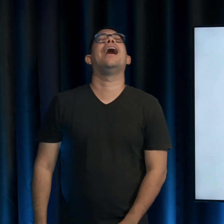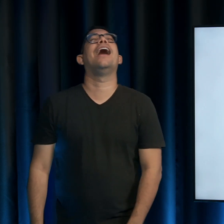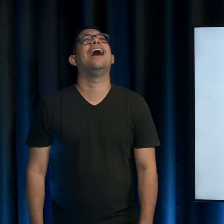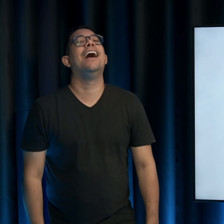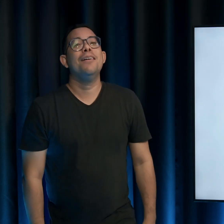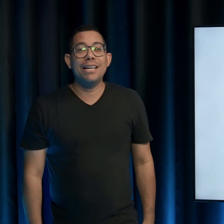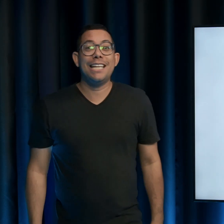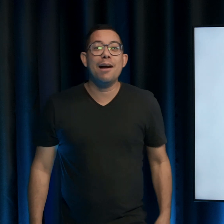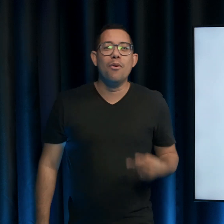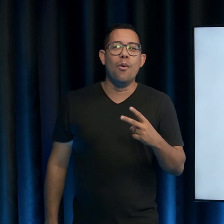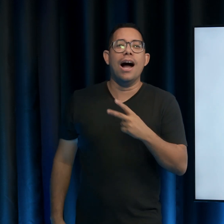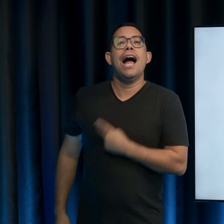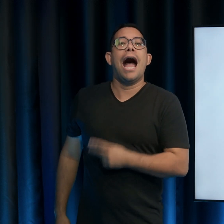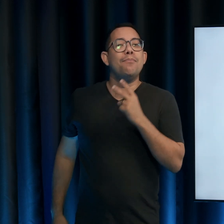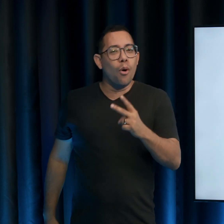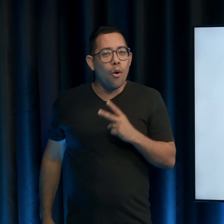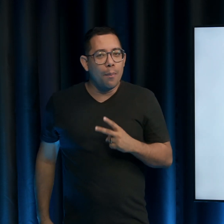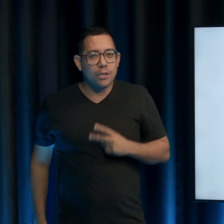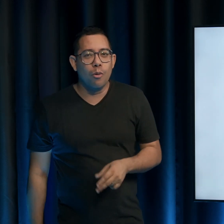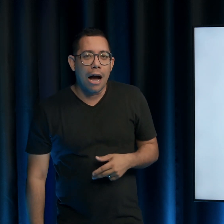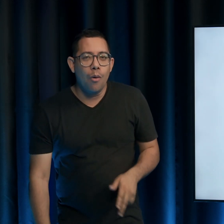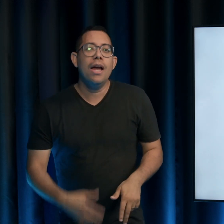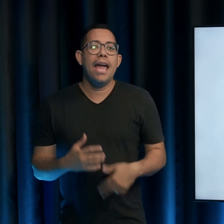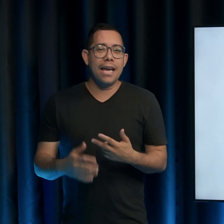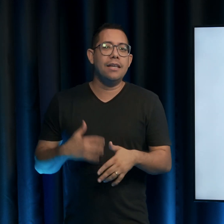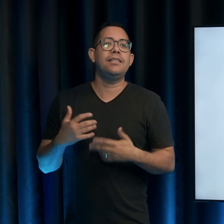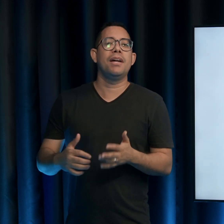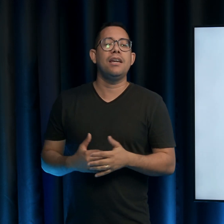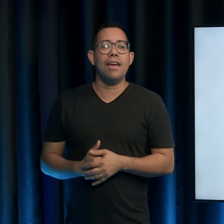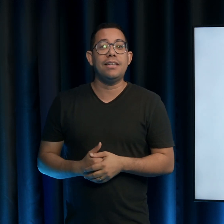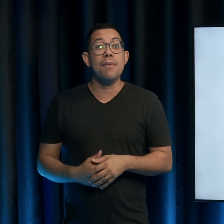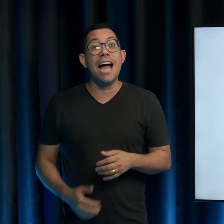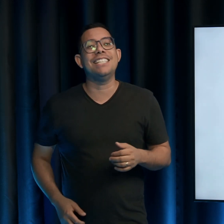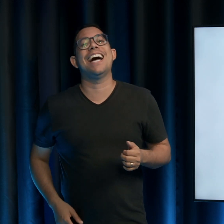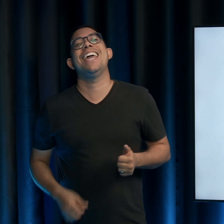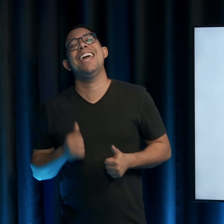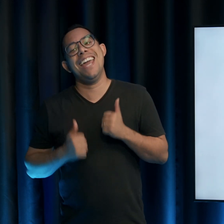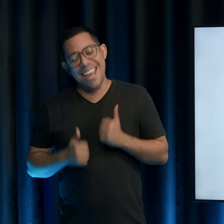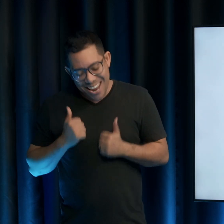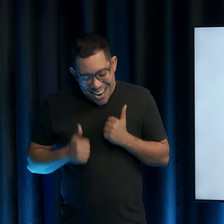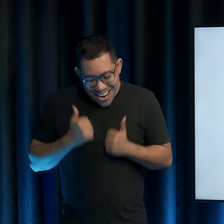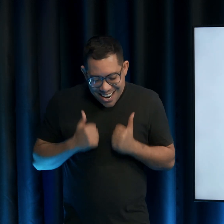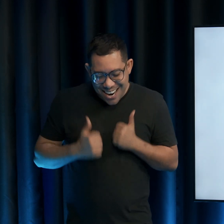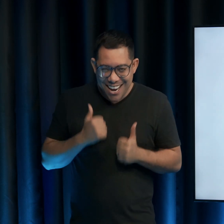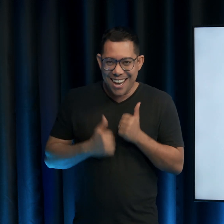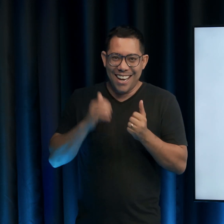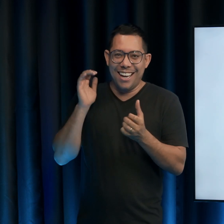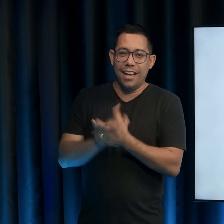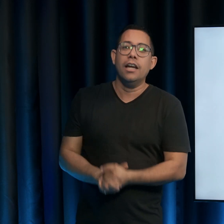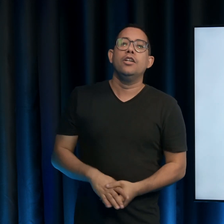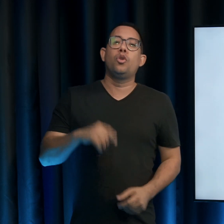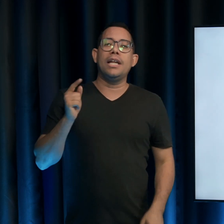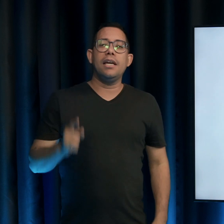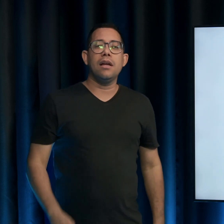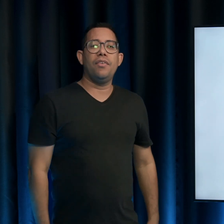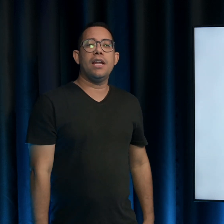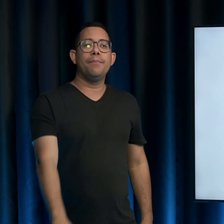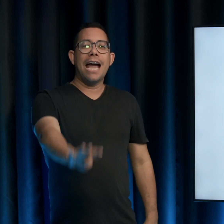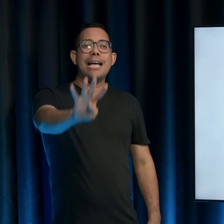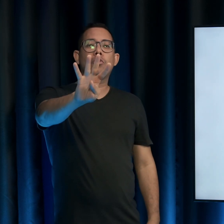Ah, mas tem a boa. A boa, pessoal, é que semana que vem tem mais. Aê! Toda quinta-feira, às 4